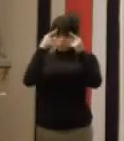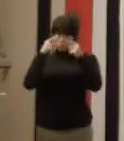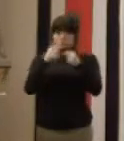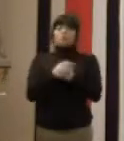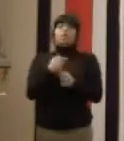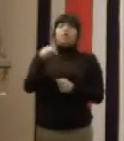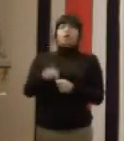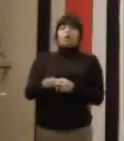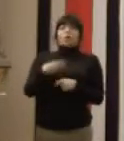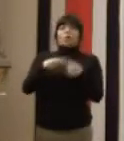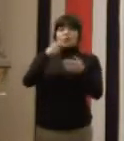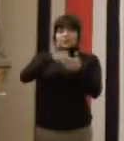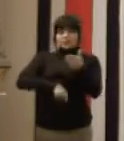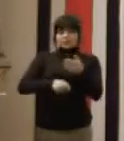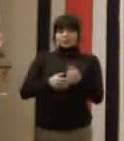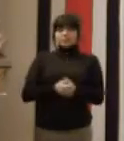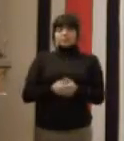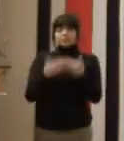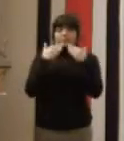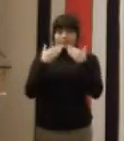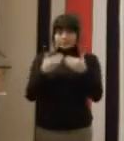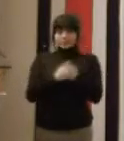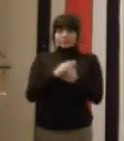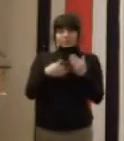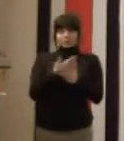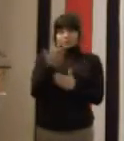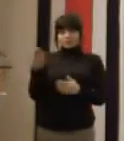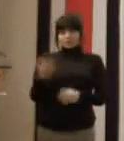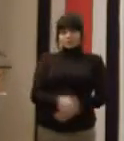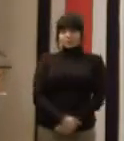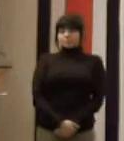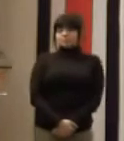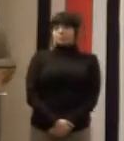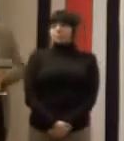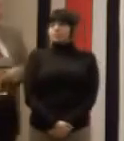y que hoy firmaremos. Gracias a todos ustedes.